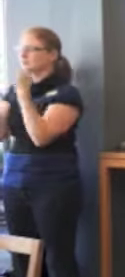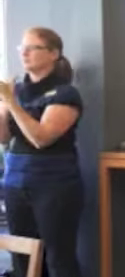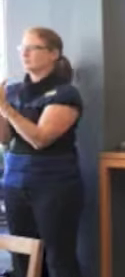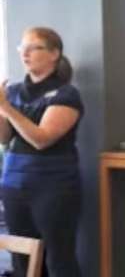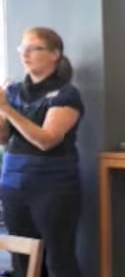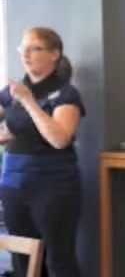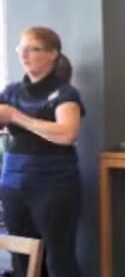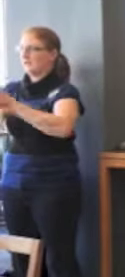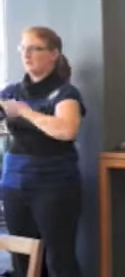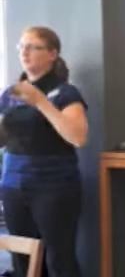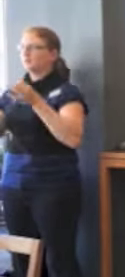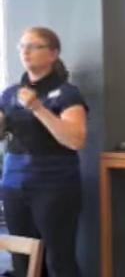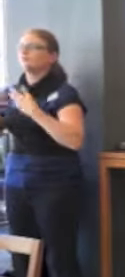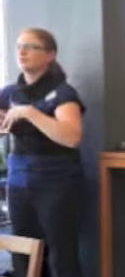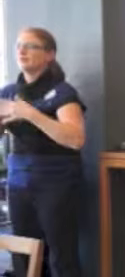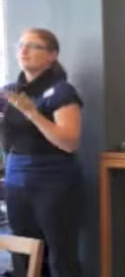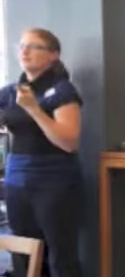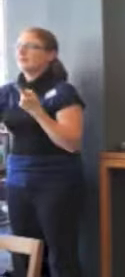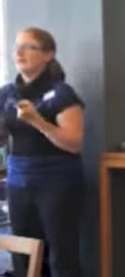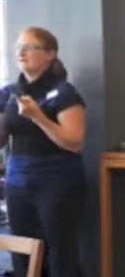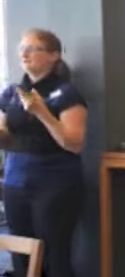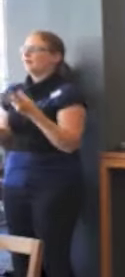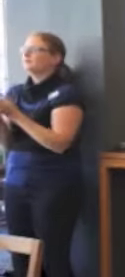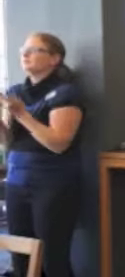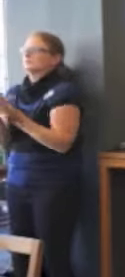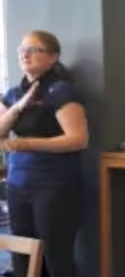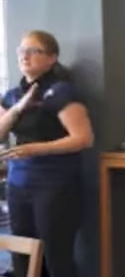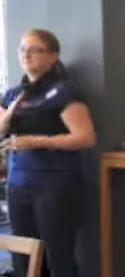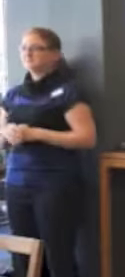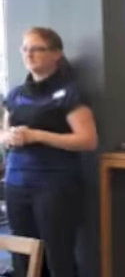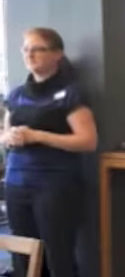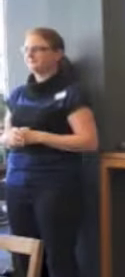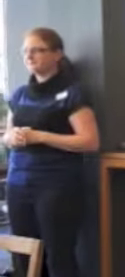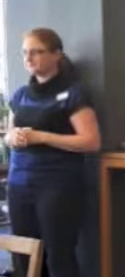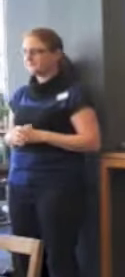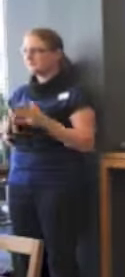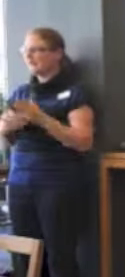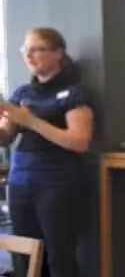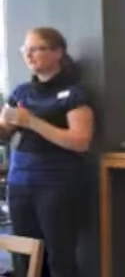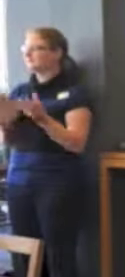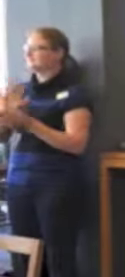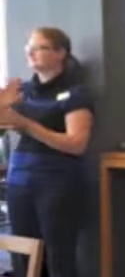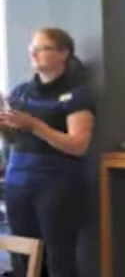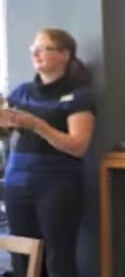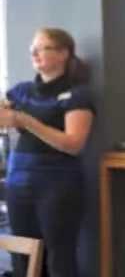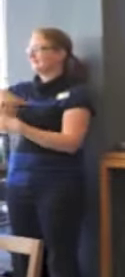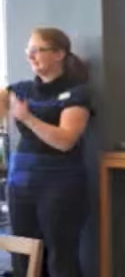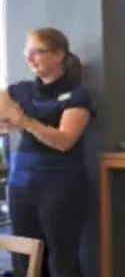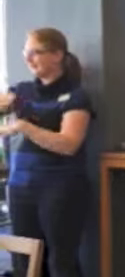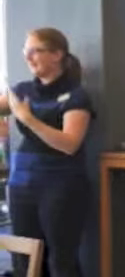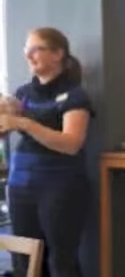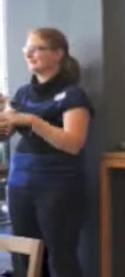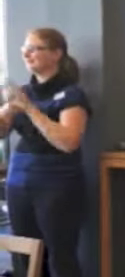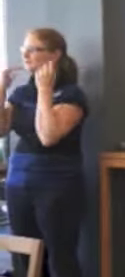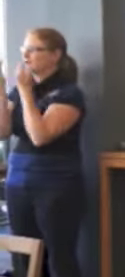Och hur ska det fungera? Vad krävs och vad kan det spela för roll? Arbetsintegrerande sociala företag idag är företag